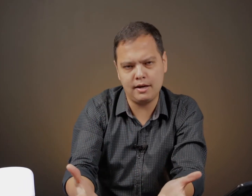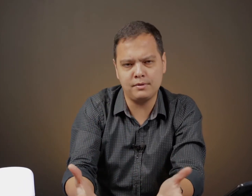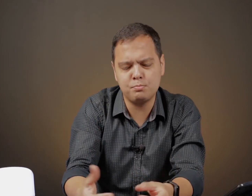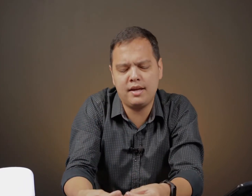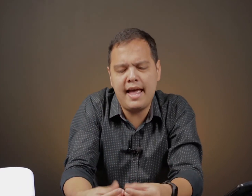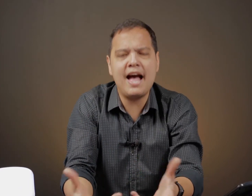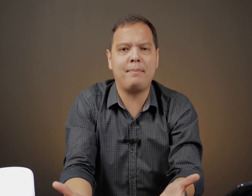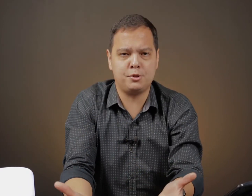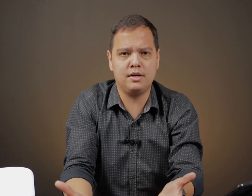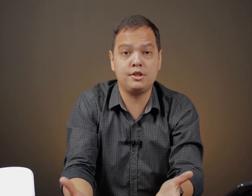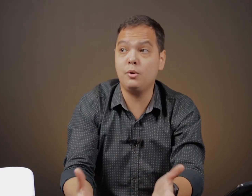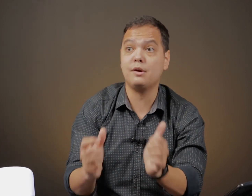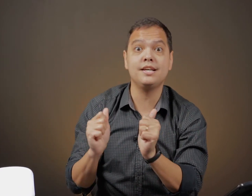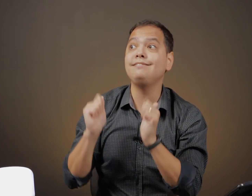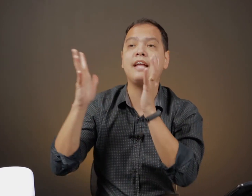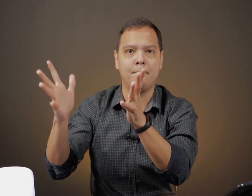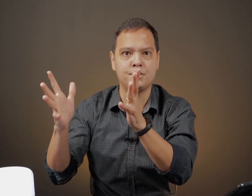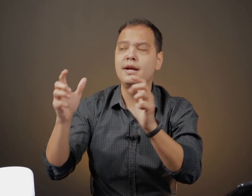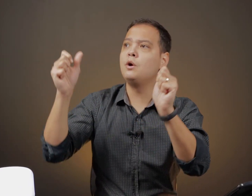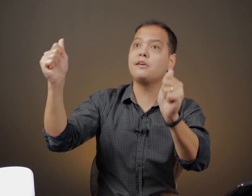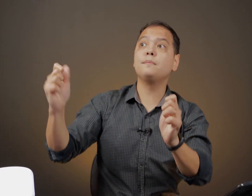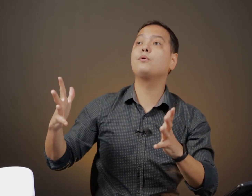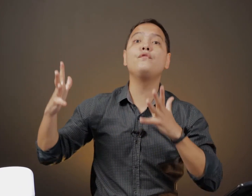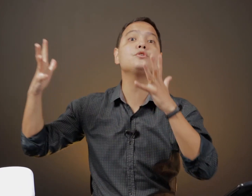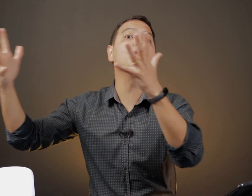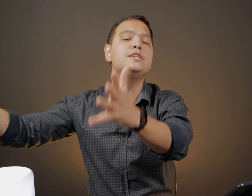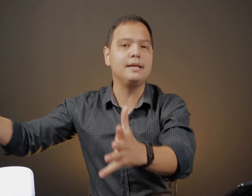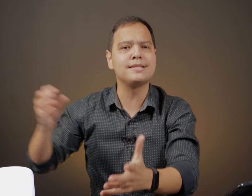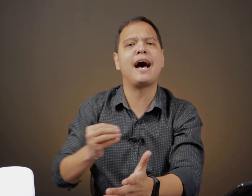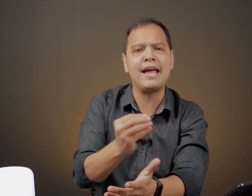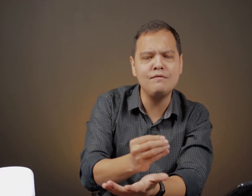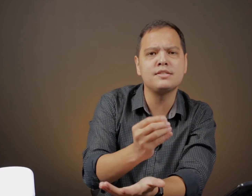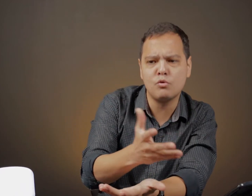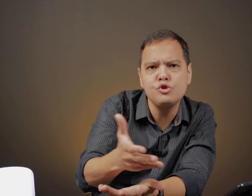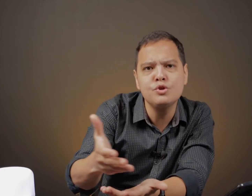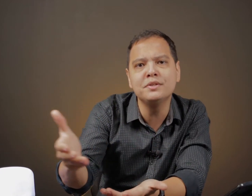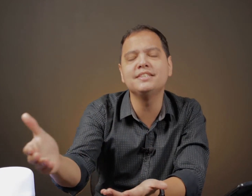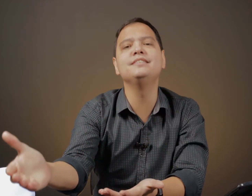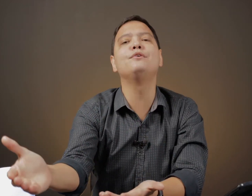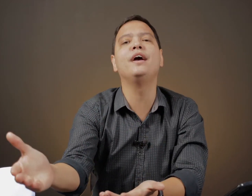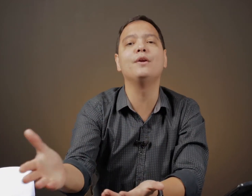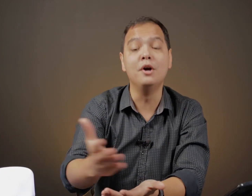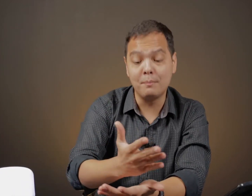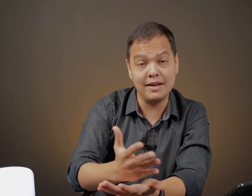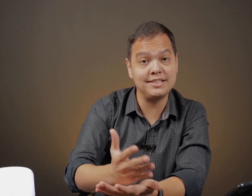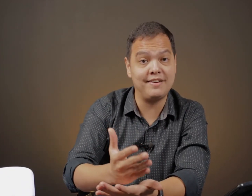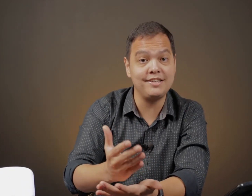aconteça porque é apaixonante, eu quero ser intérprete, eu quero ser professor de Libras. Aí você continua se desenvolvendo, porque você vai